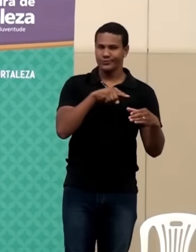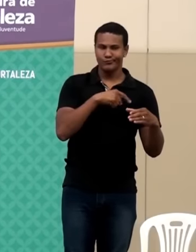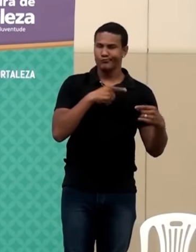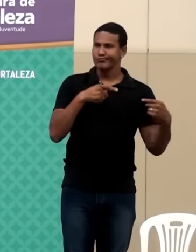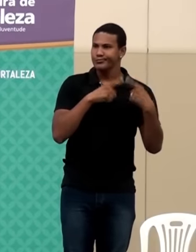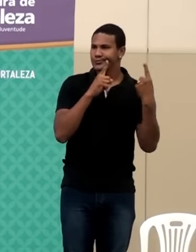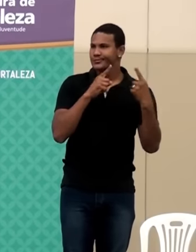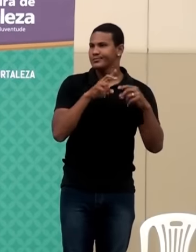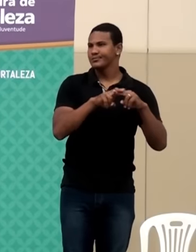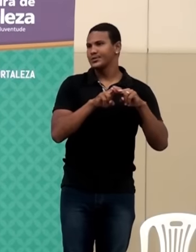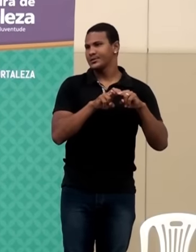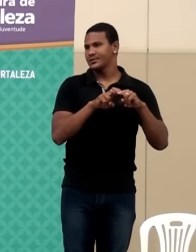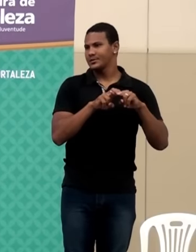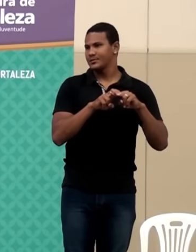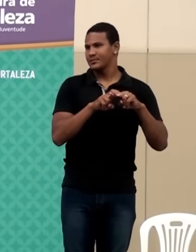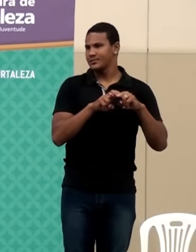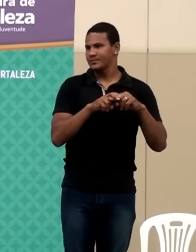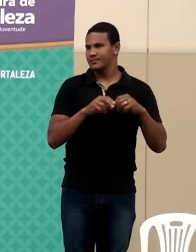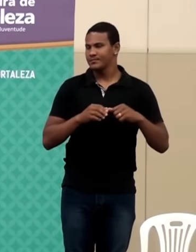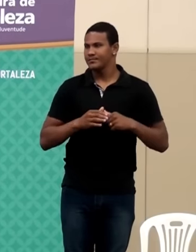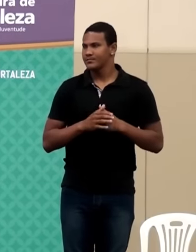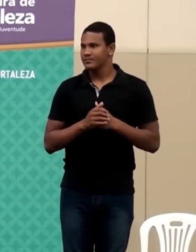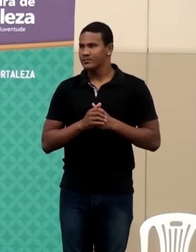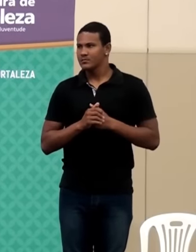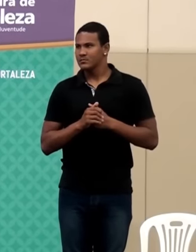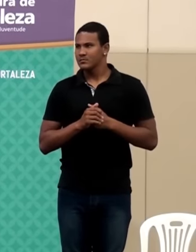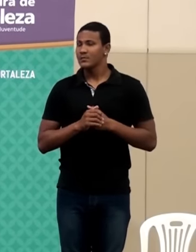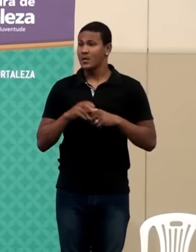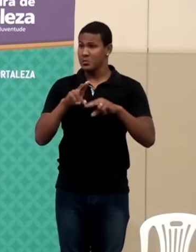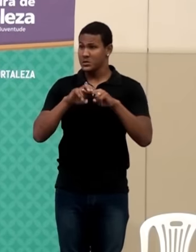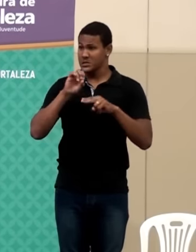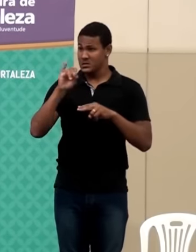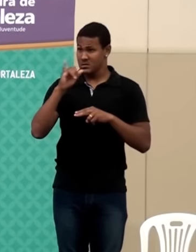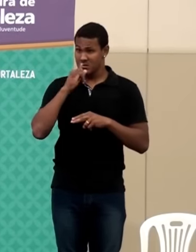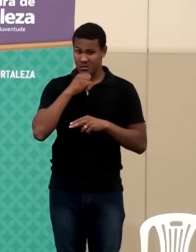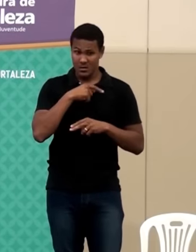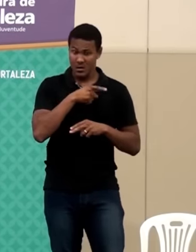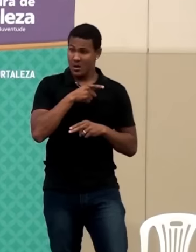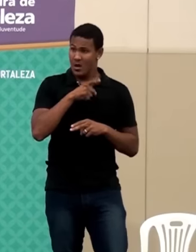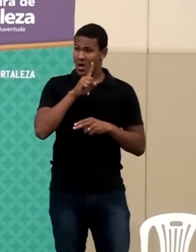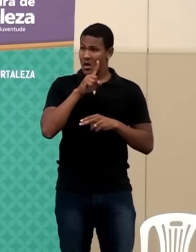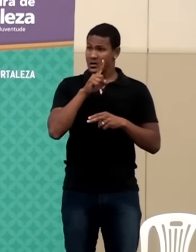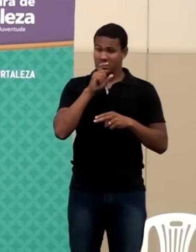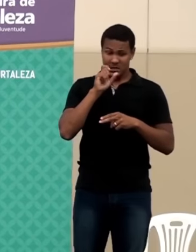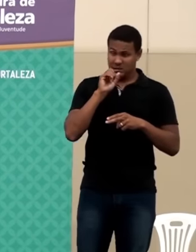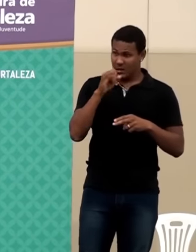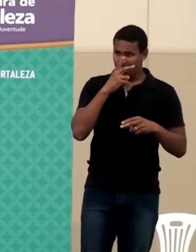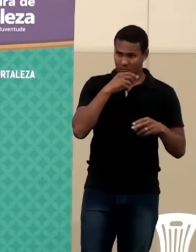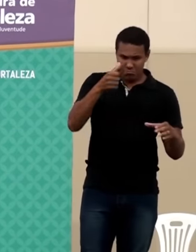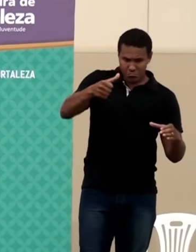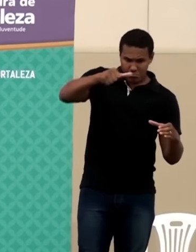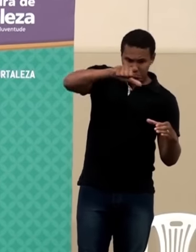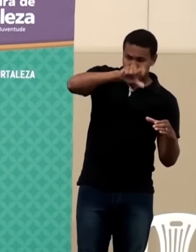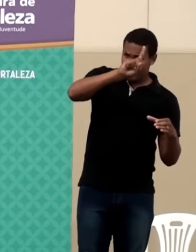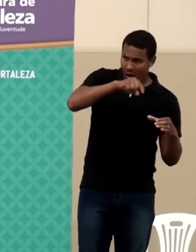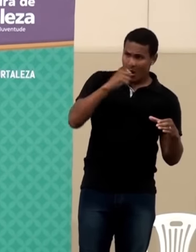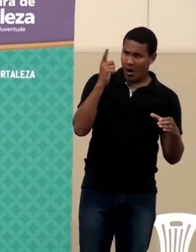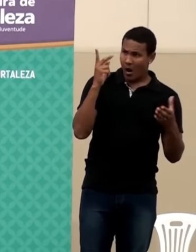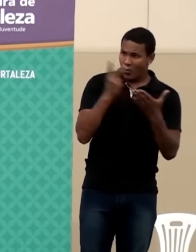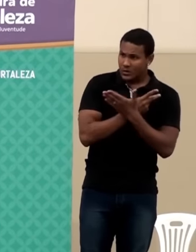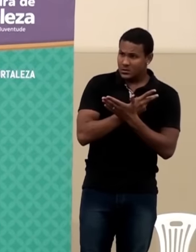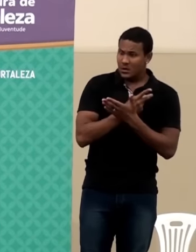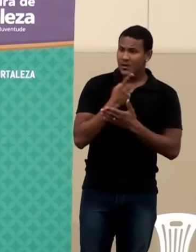acético. Então, escreva aí do lado, ó. Quando a coloração final ficar vermelha, escreva do lado. É